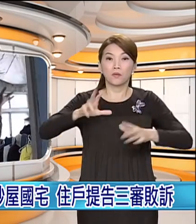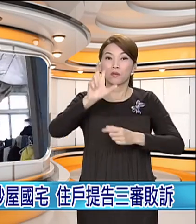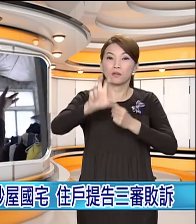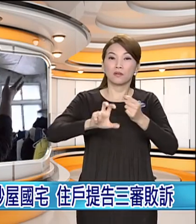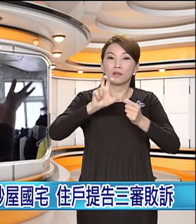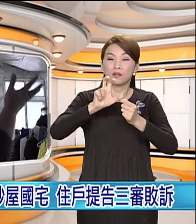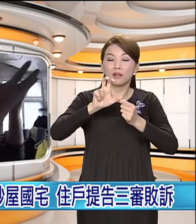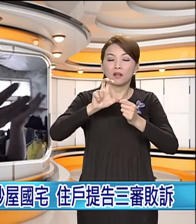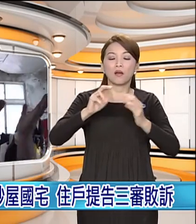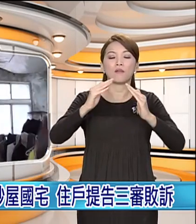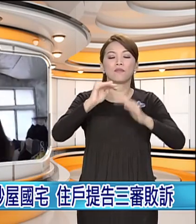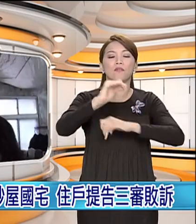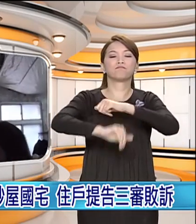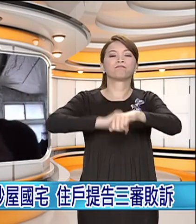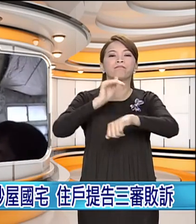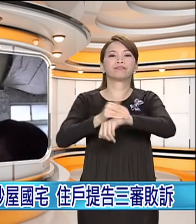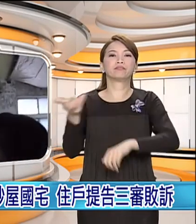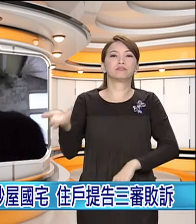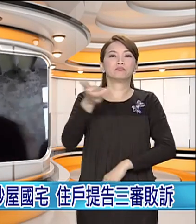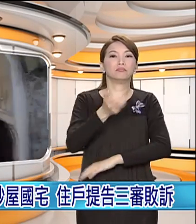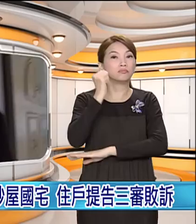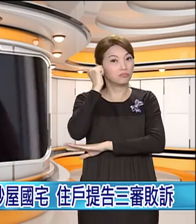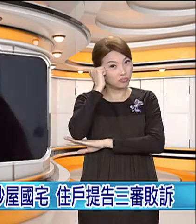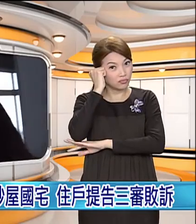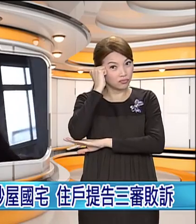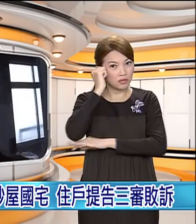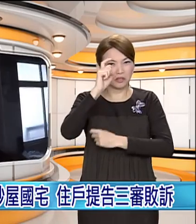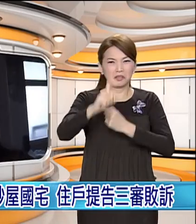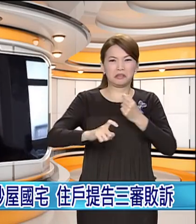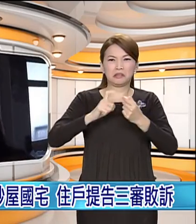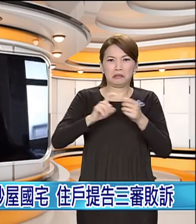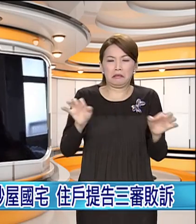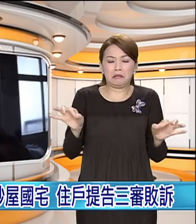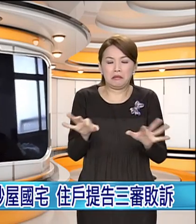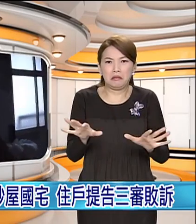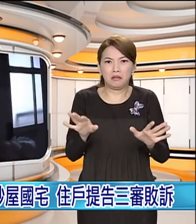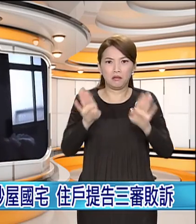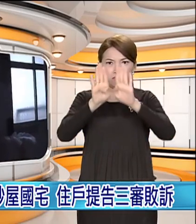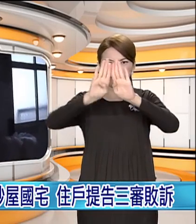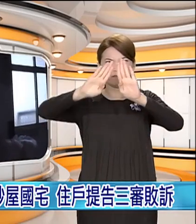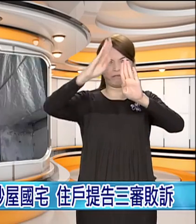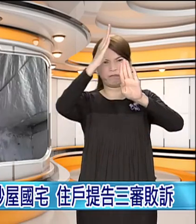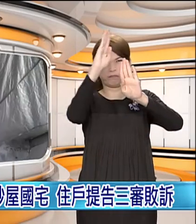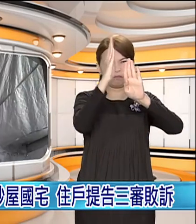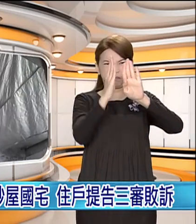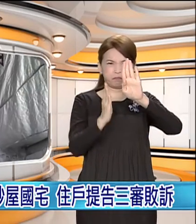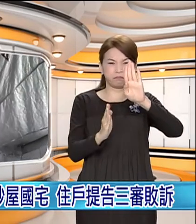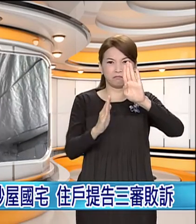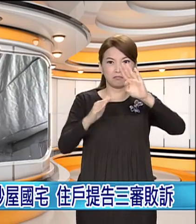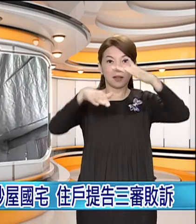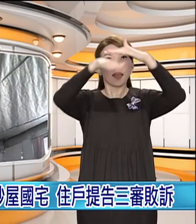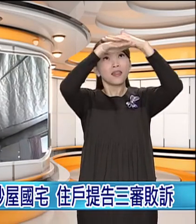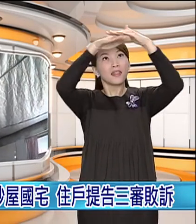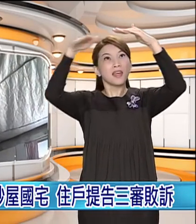屋，不到10年就陆续的出现有龟裂，还有天花板钢筋裸